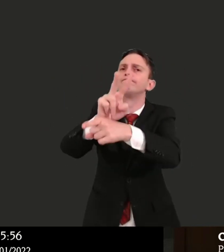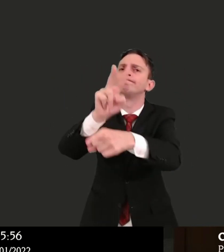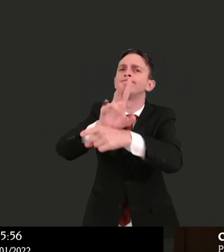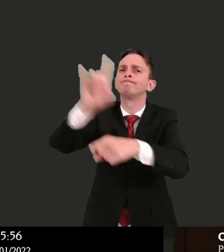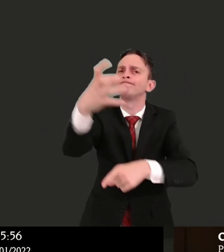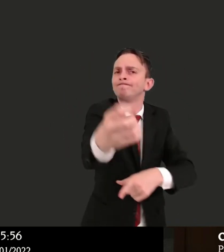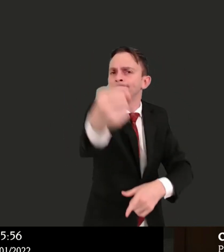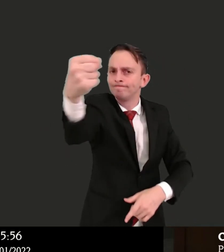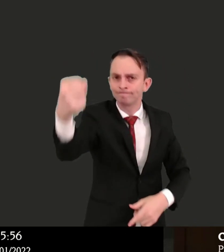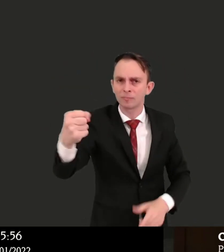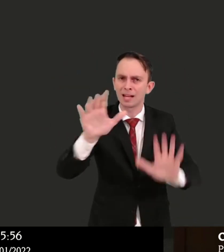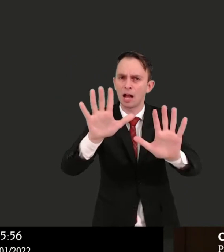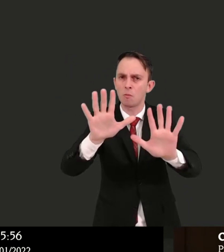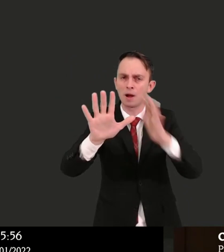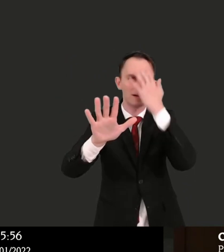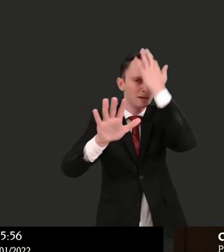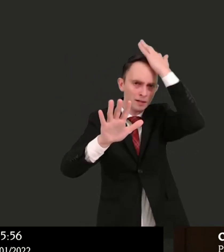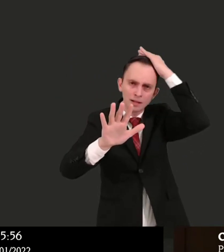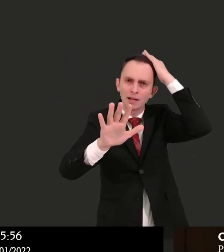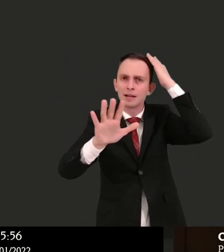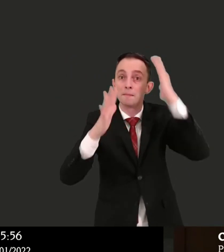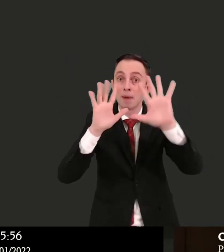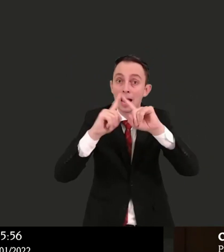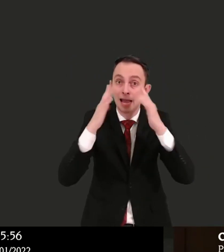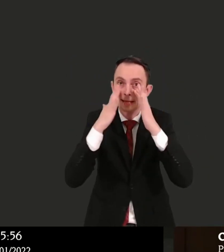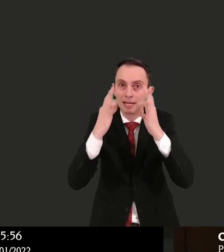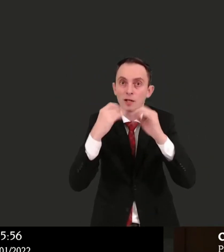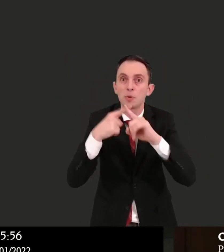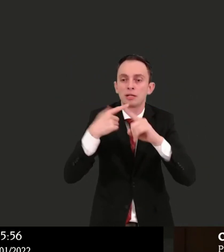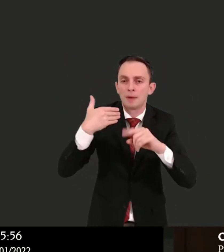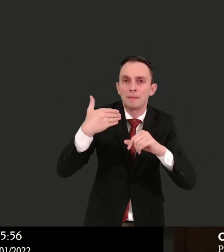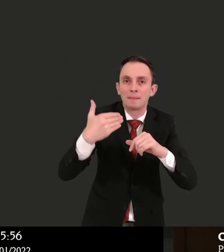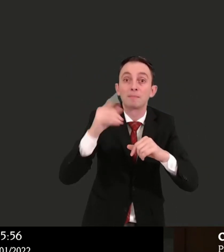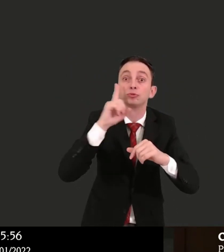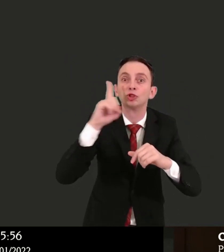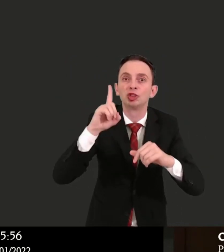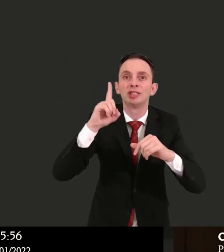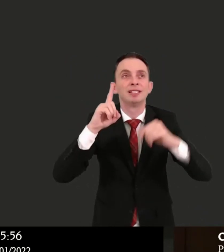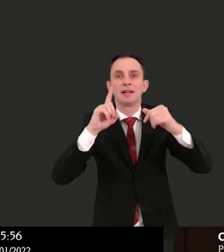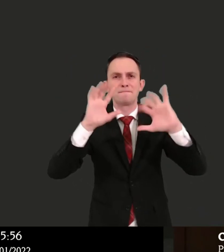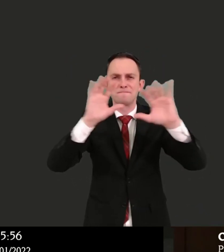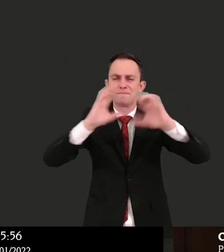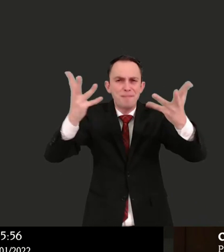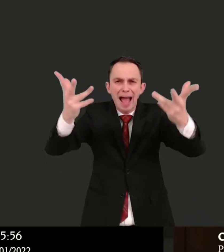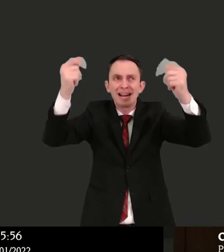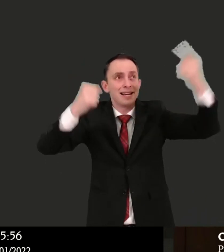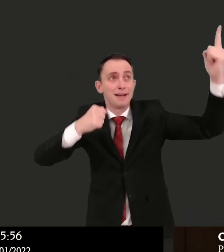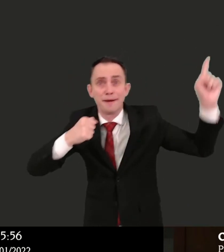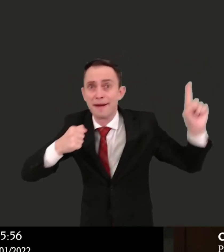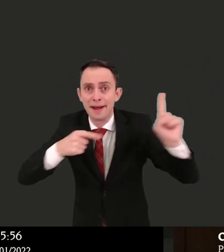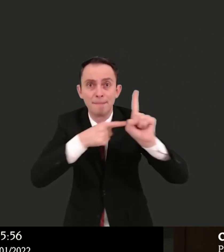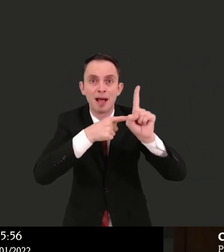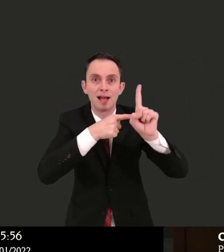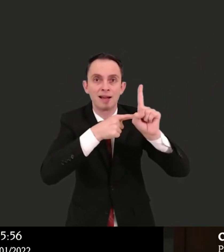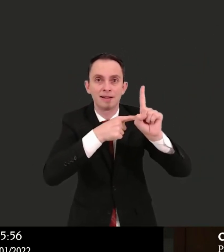vindo. Prepara-te para aquele grande dia. Prepara-te para o grande encontro. Não olhe para a esquerda, não